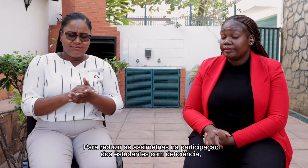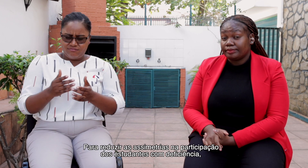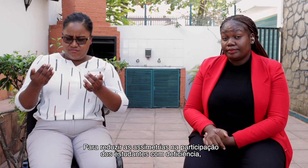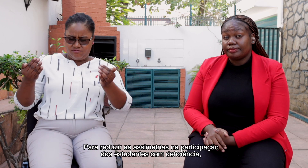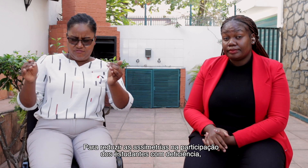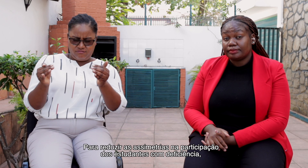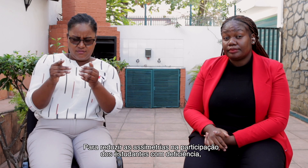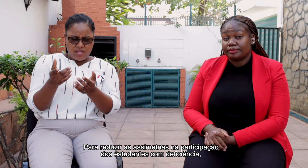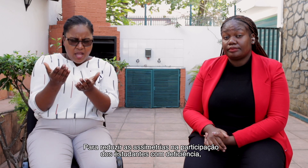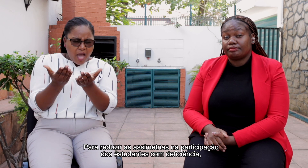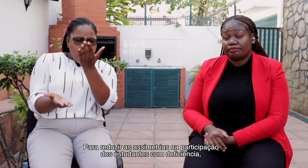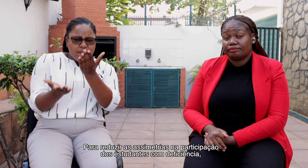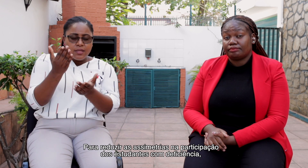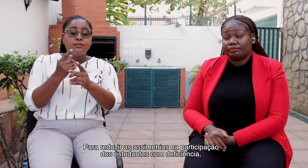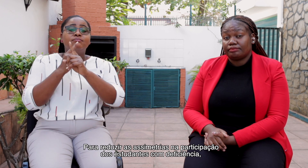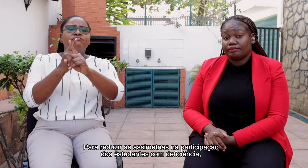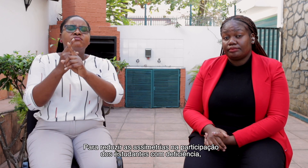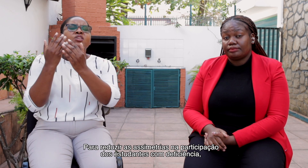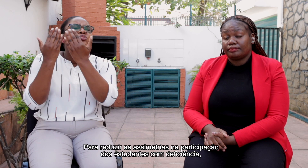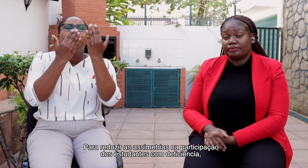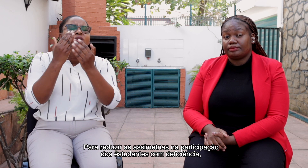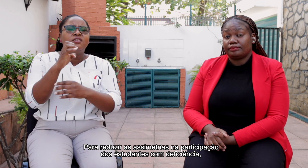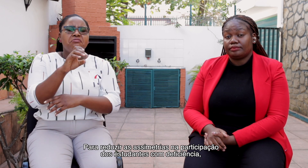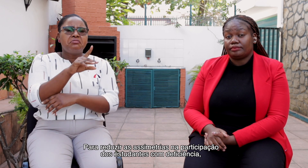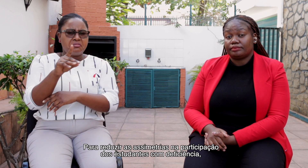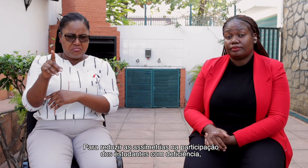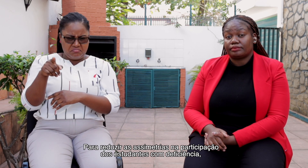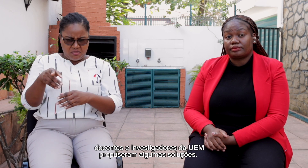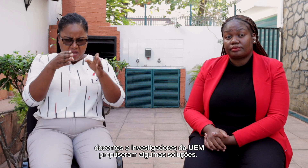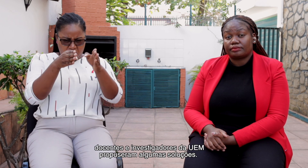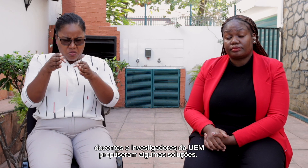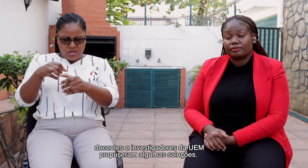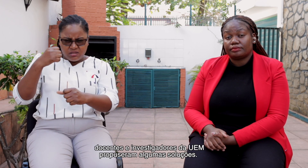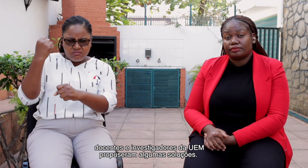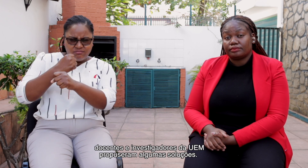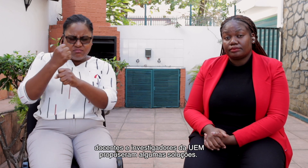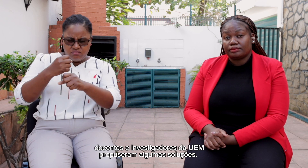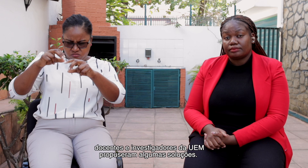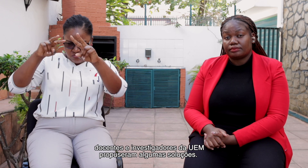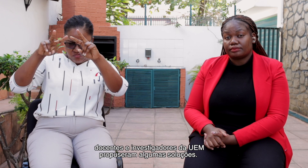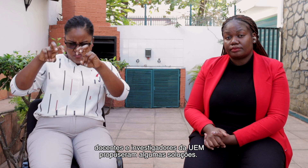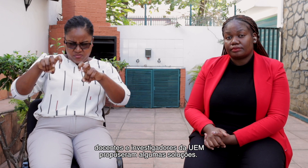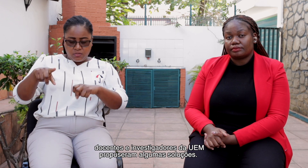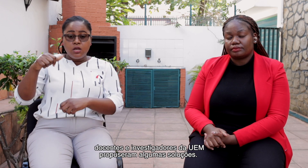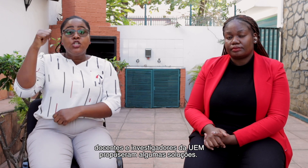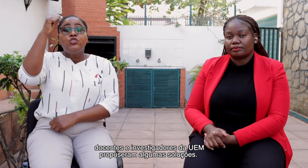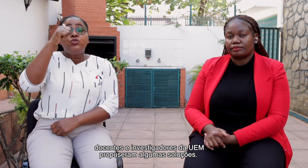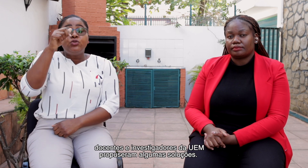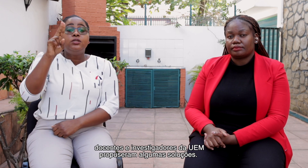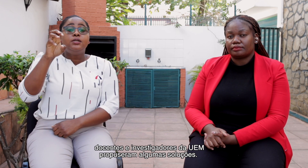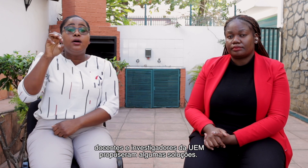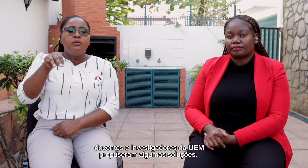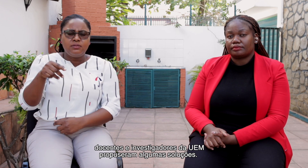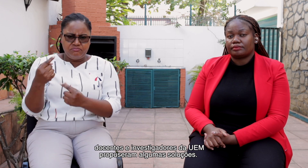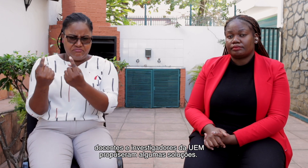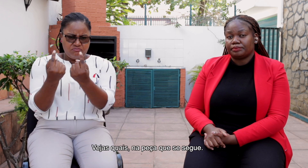Para reduzir as assimetrias na participação dos estudantes com deficiência, docentes e investigadores da UEM propuseram